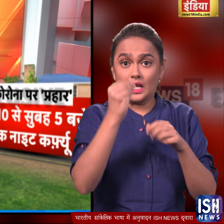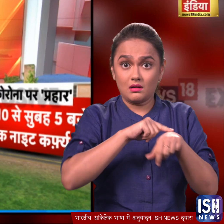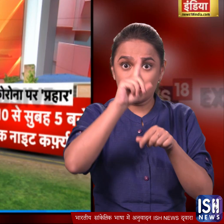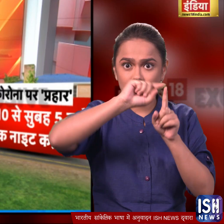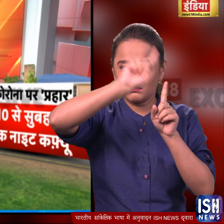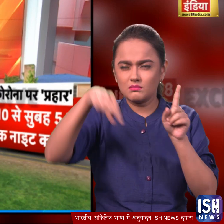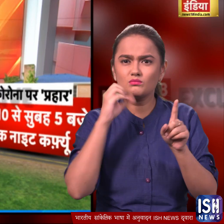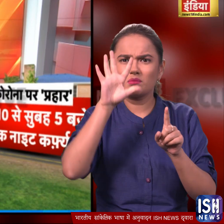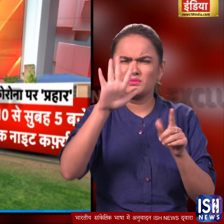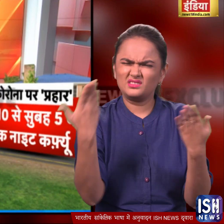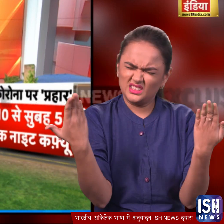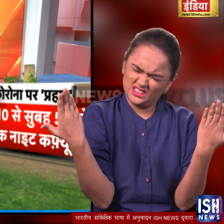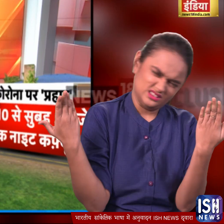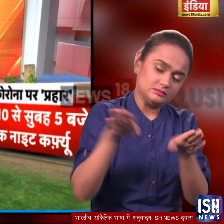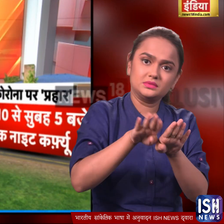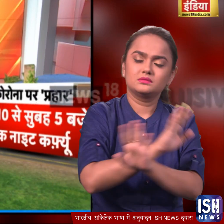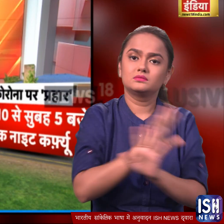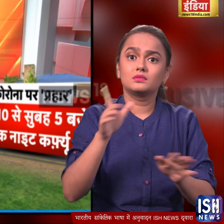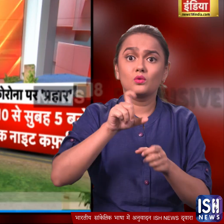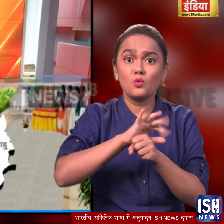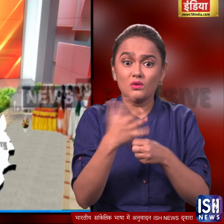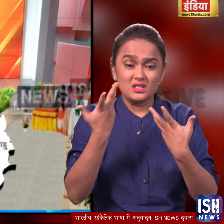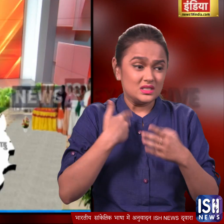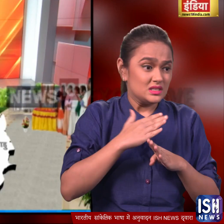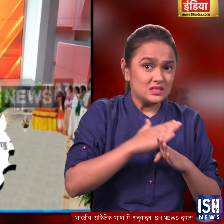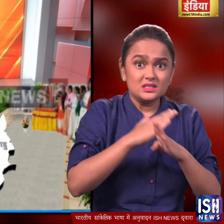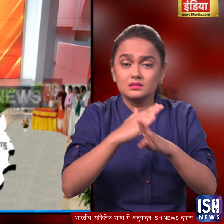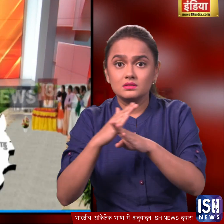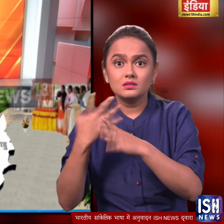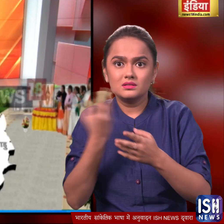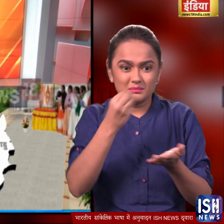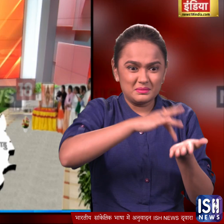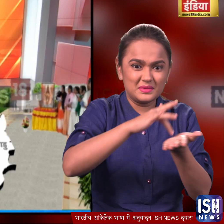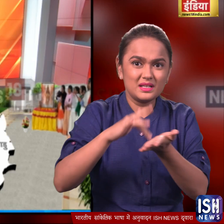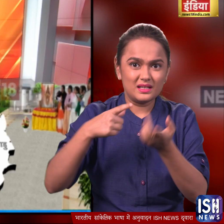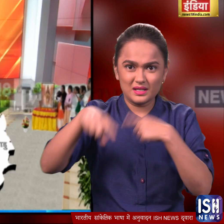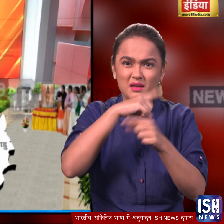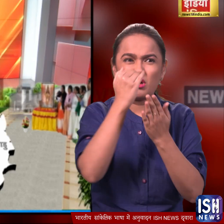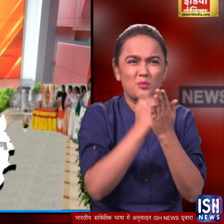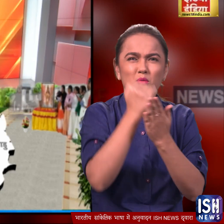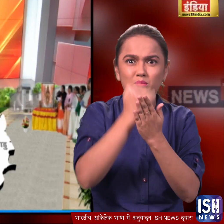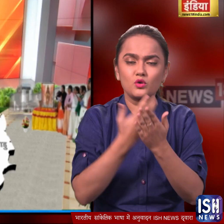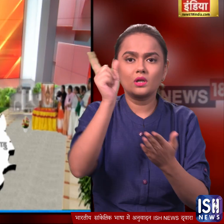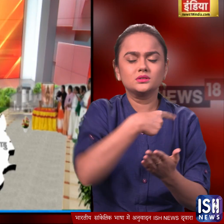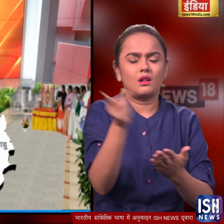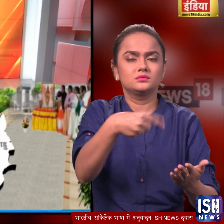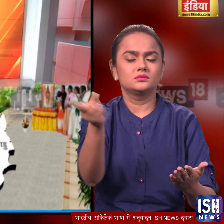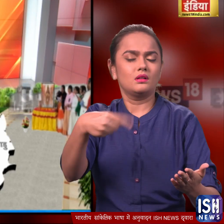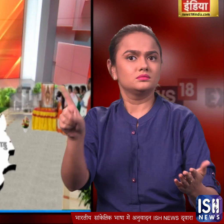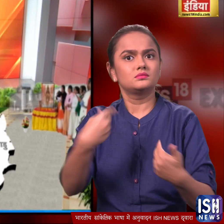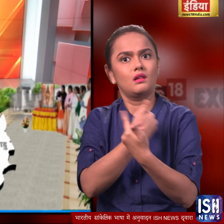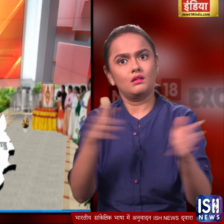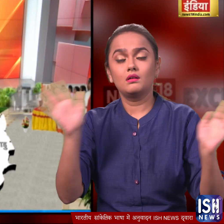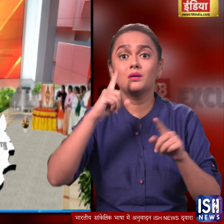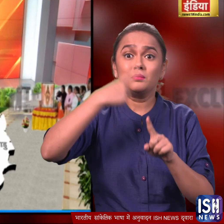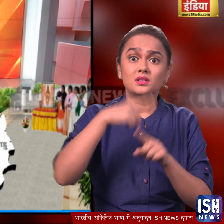से सुबह 5 बजे तक जारी रहेगा। कोरोना के खतरे से निपटने के लिए वहां पोंगल के मौके पर आयोजित होने वाले कार्यक्रमों को भी टालने का फैसला